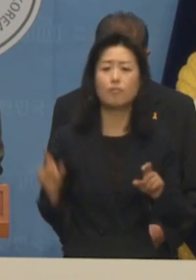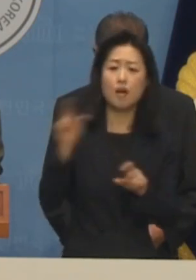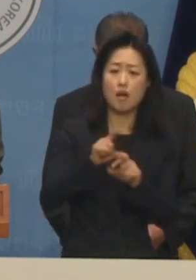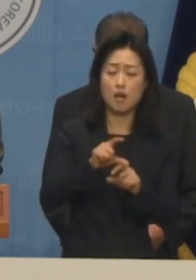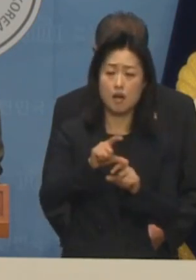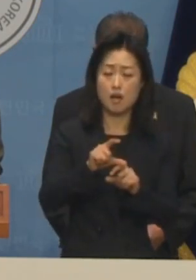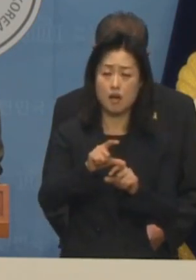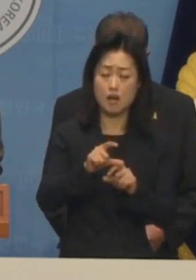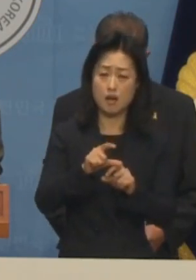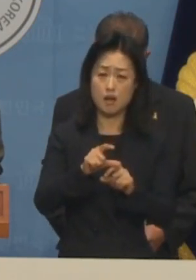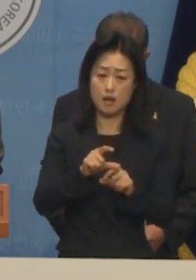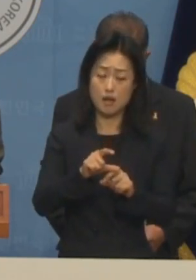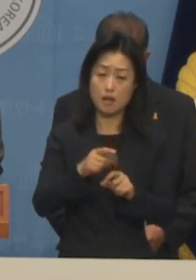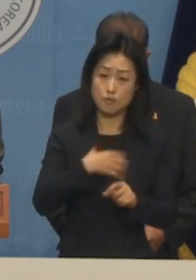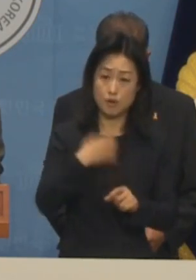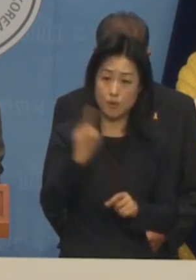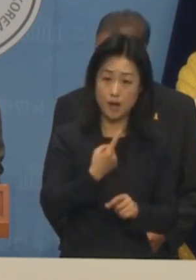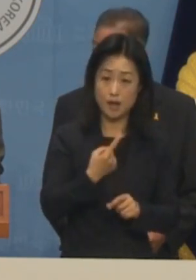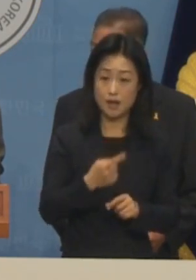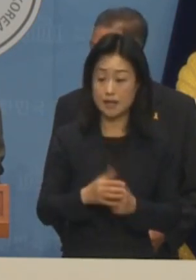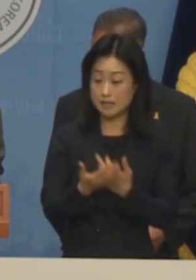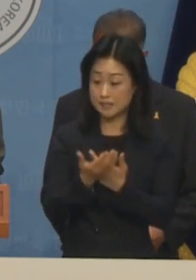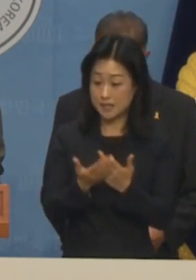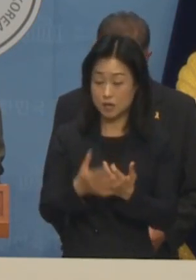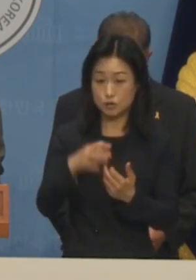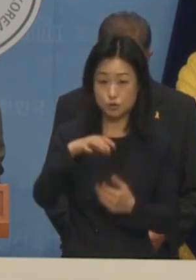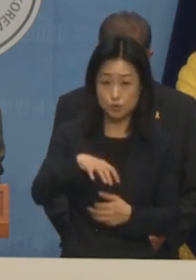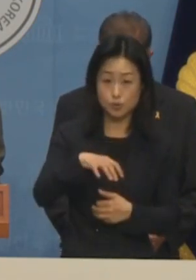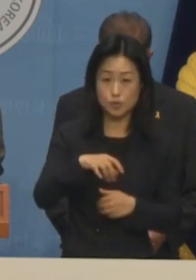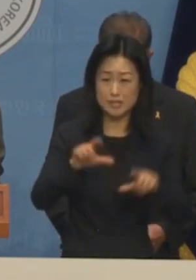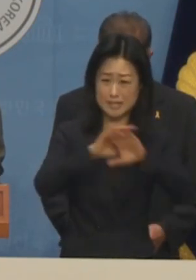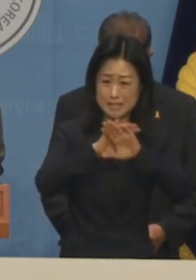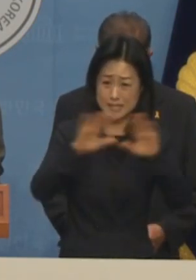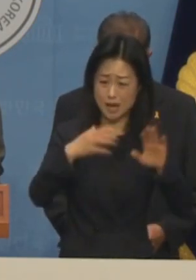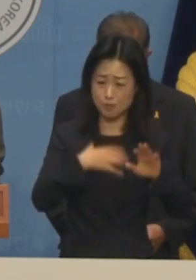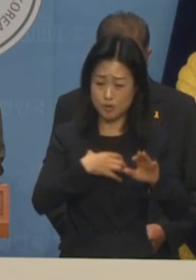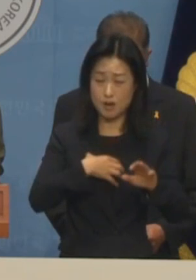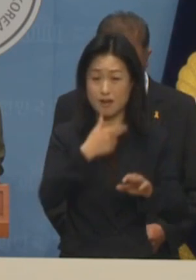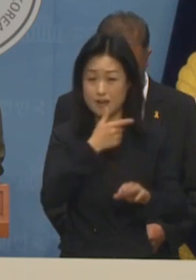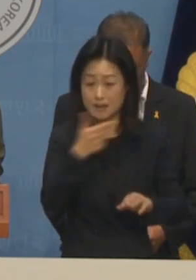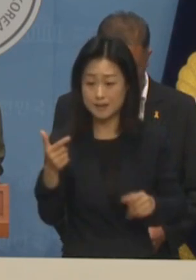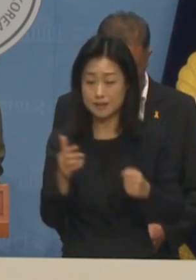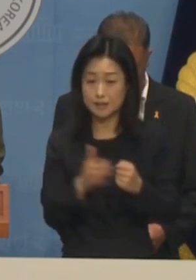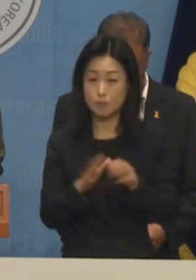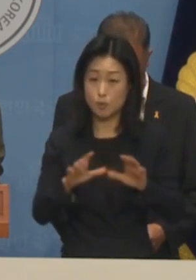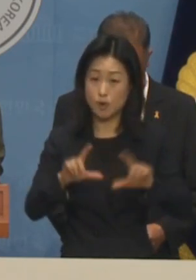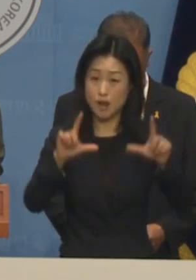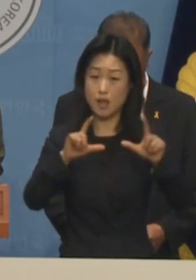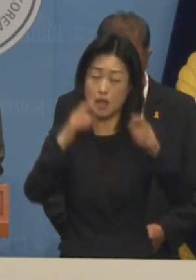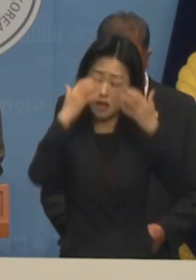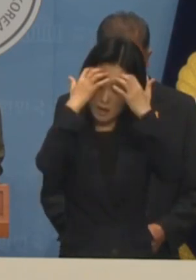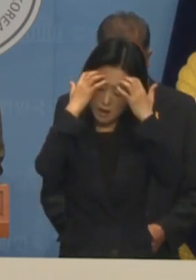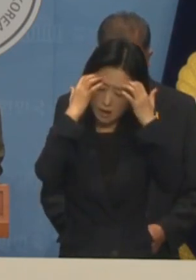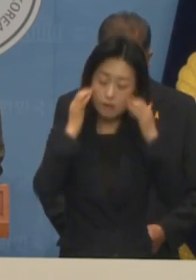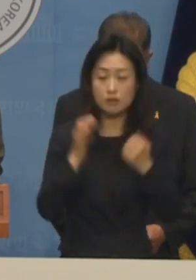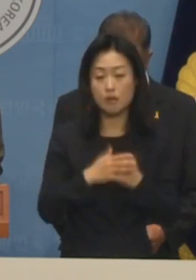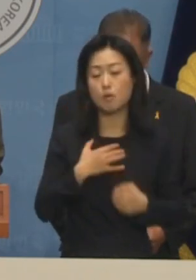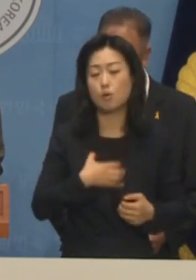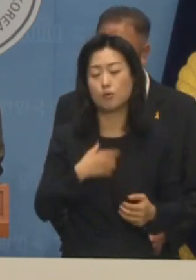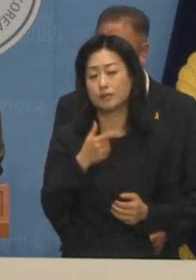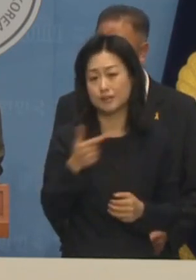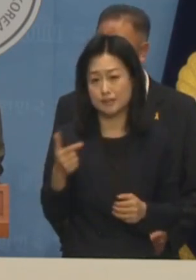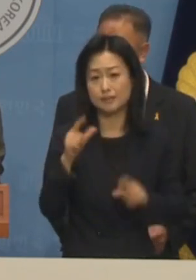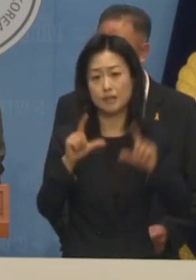기후위기의 최전선이다. 각종 기상재해가 반복되는 지역으로 올해도 이른 폭염으로 도민들이 고통받고